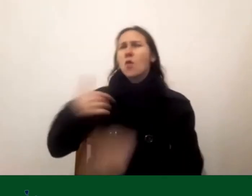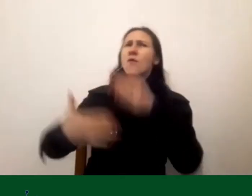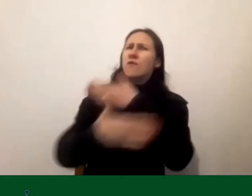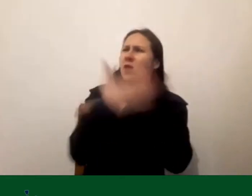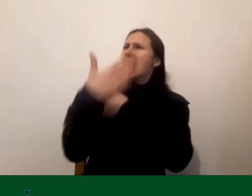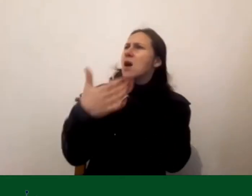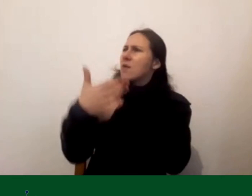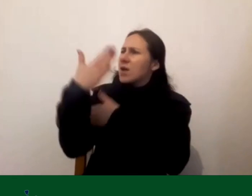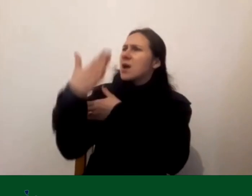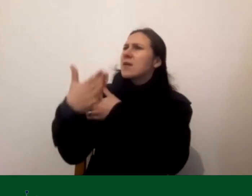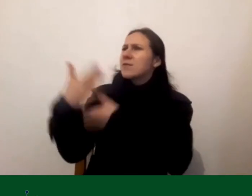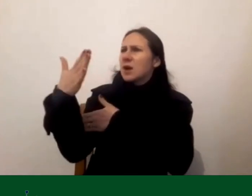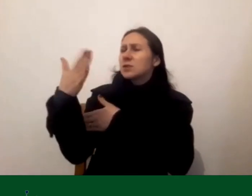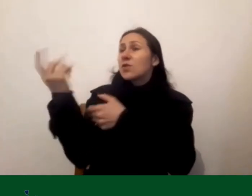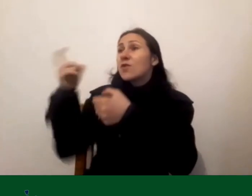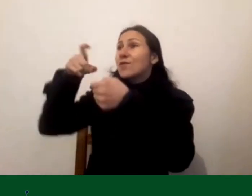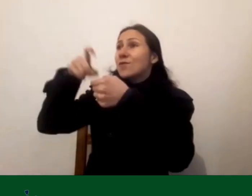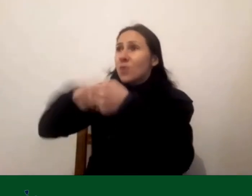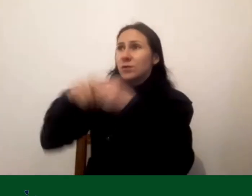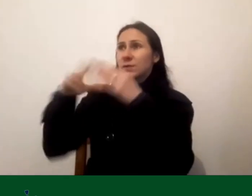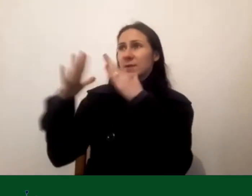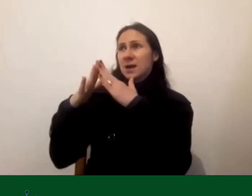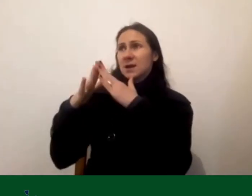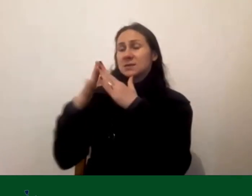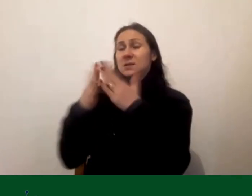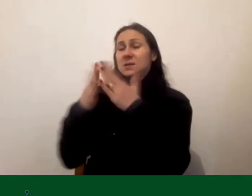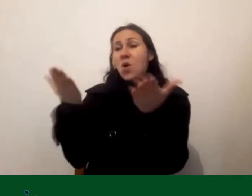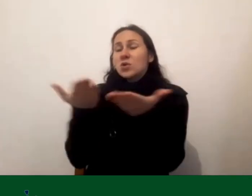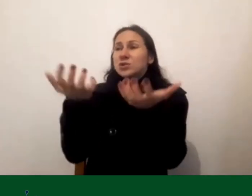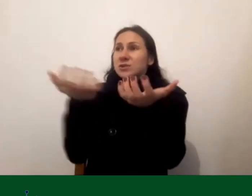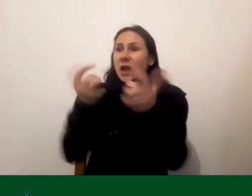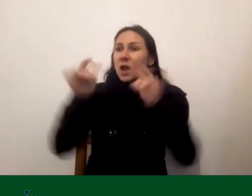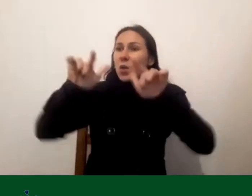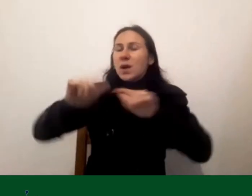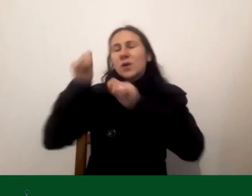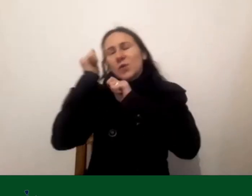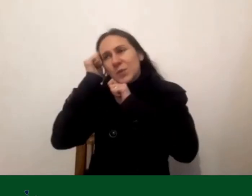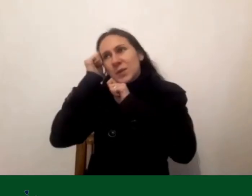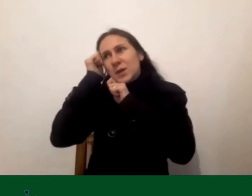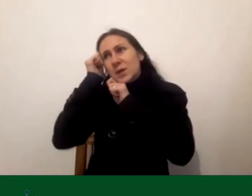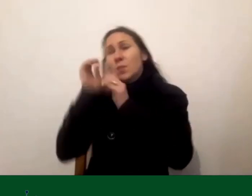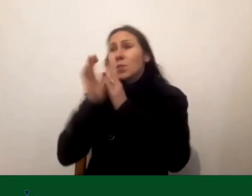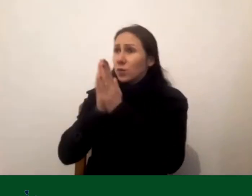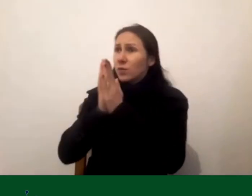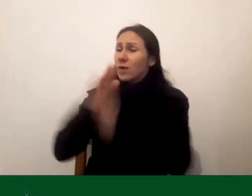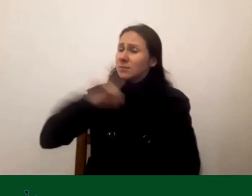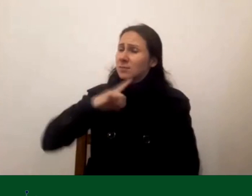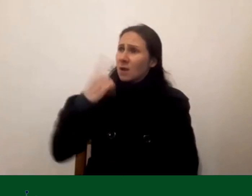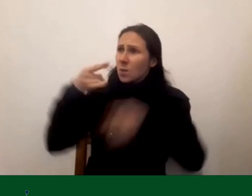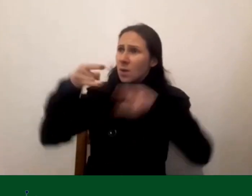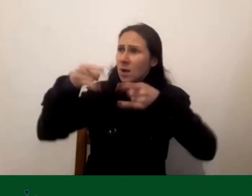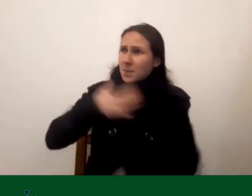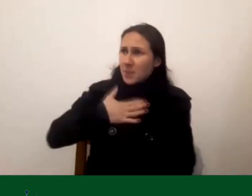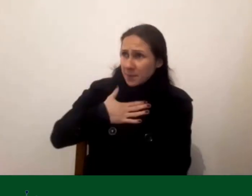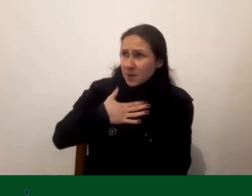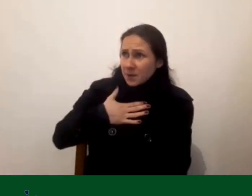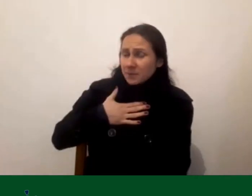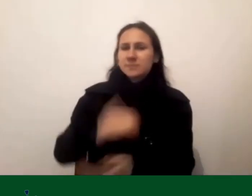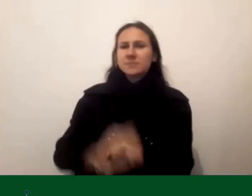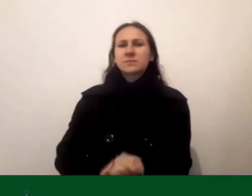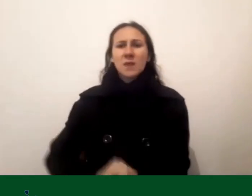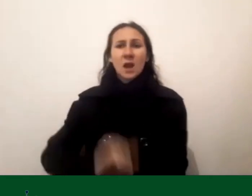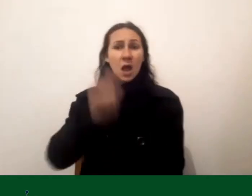casa e procurava um lugar para passar a noite e pediu se haveria uma cama para ele dormir. E ela